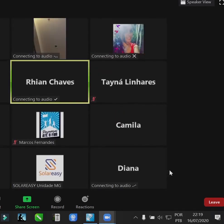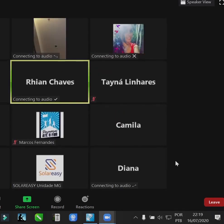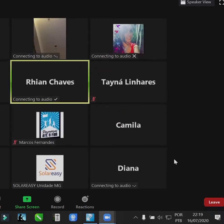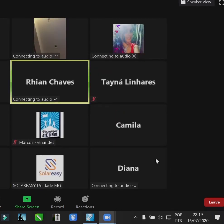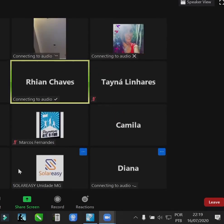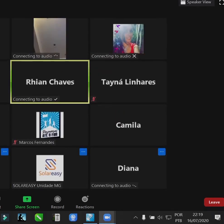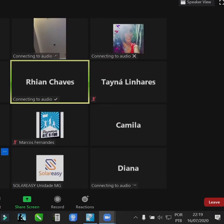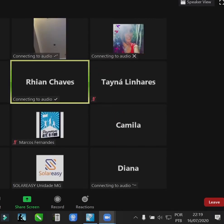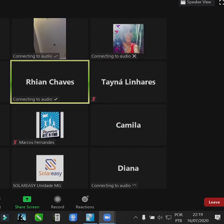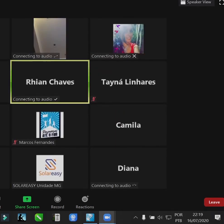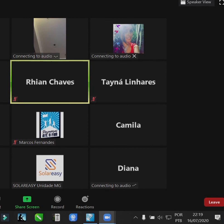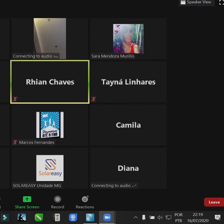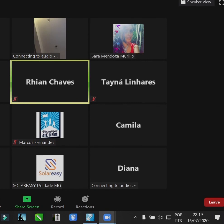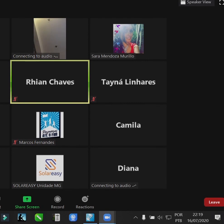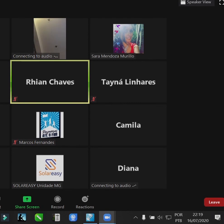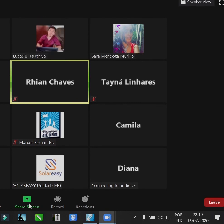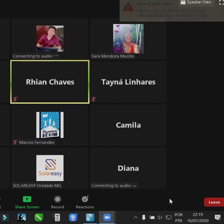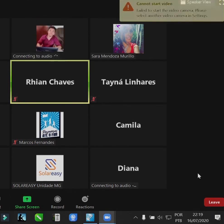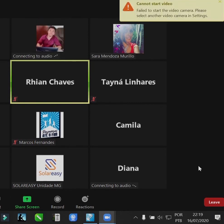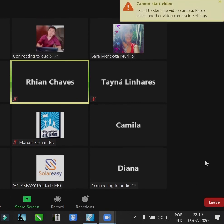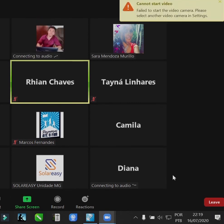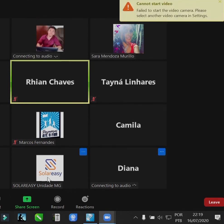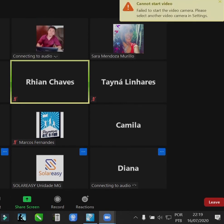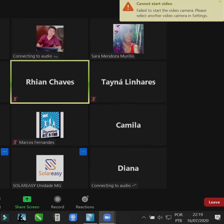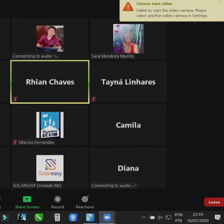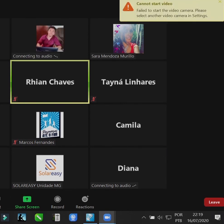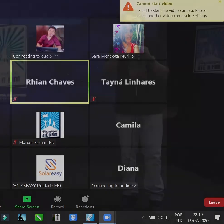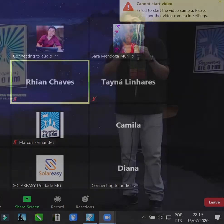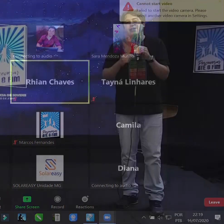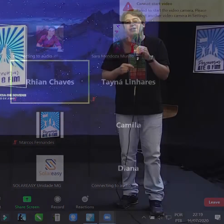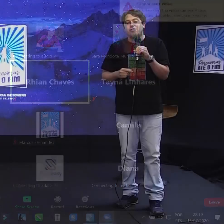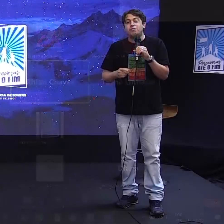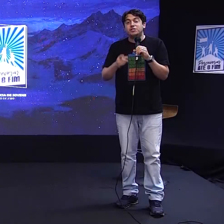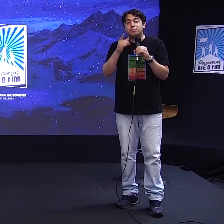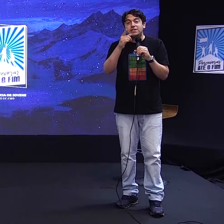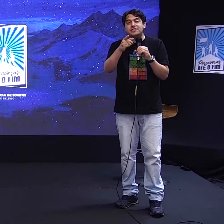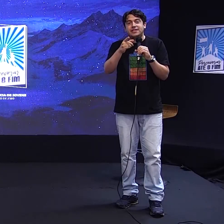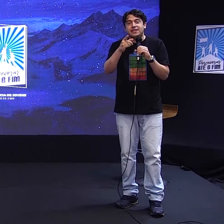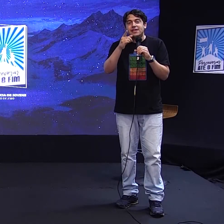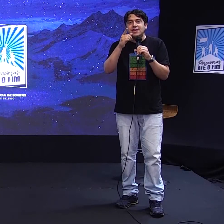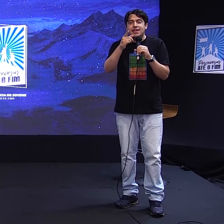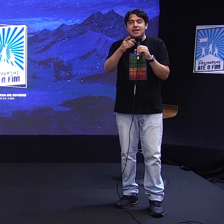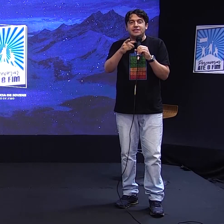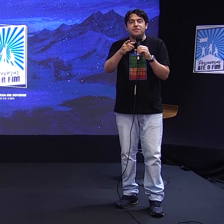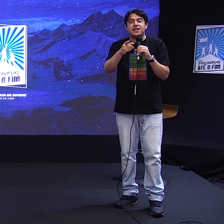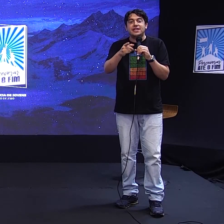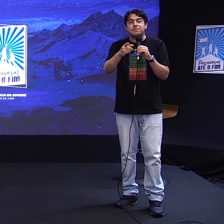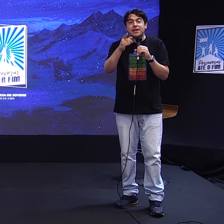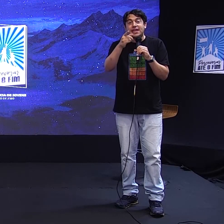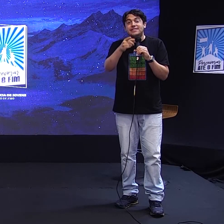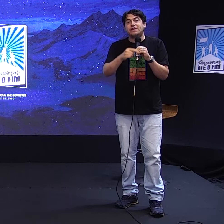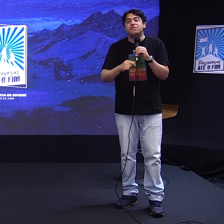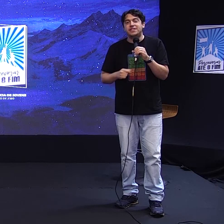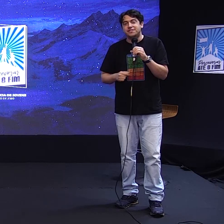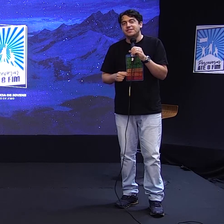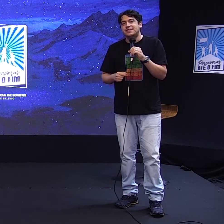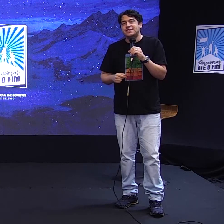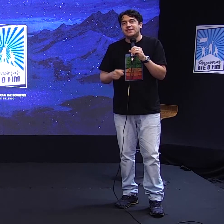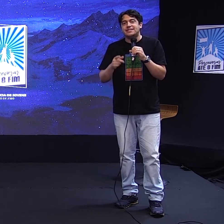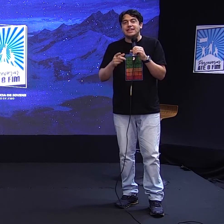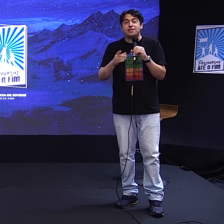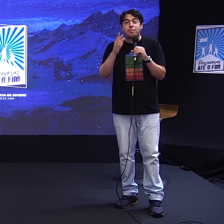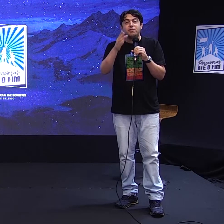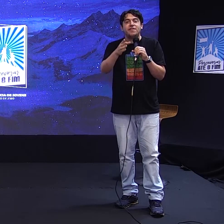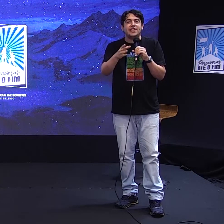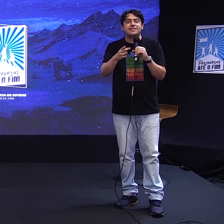você ganhou essa noite. Você pode ajudar muitas pessoas, você nem imagina como isso pode ser edificante para quem está ouvindo.